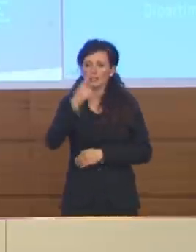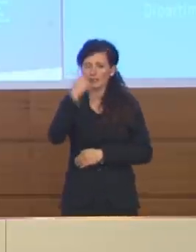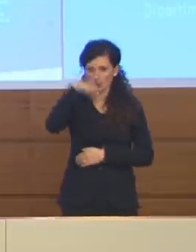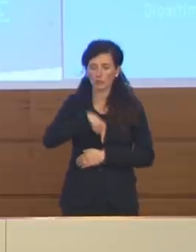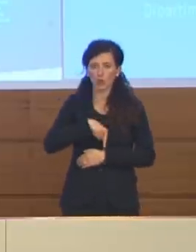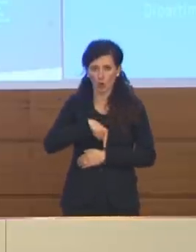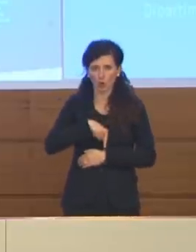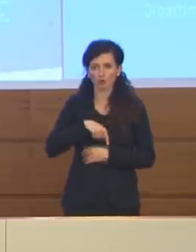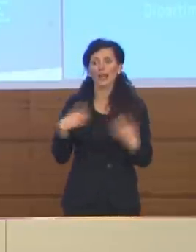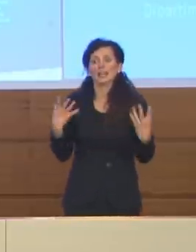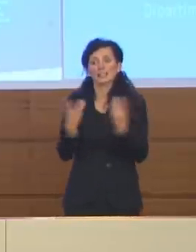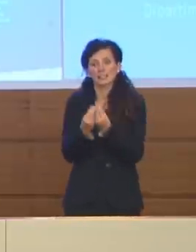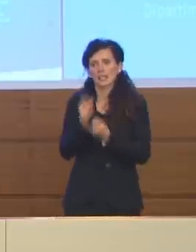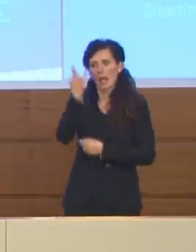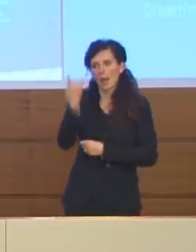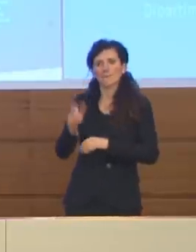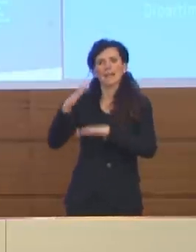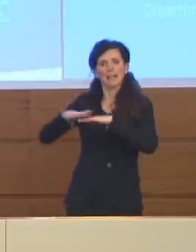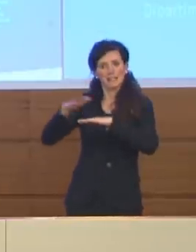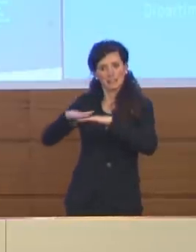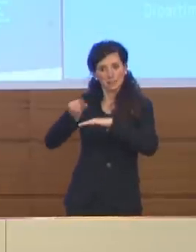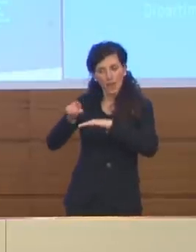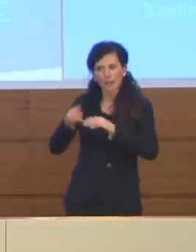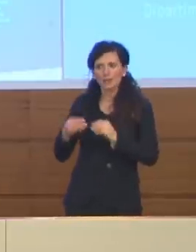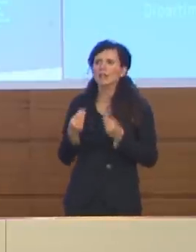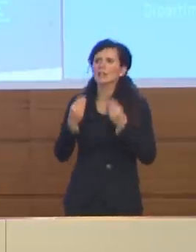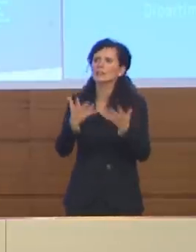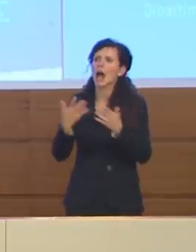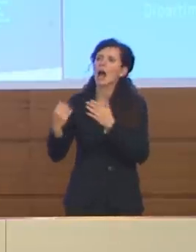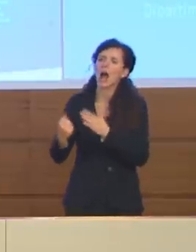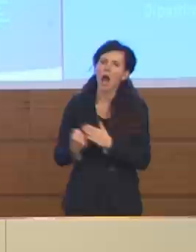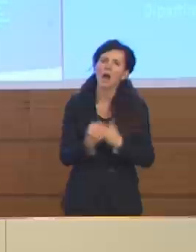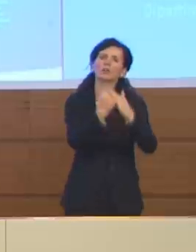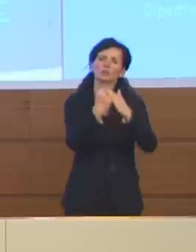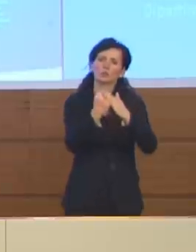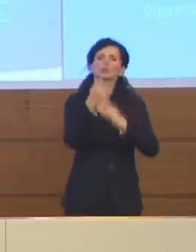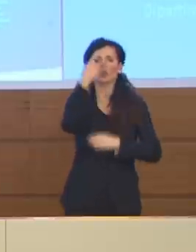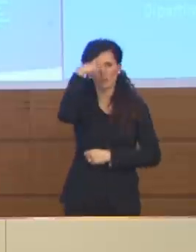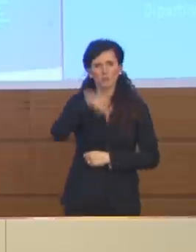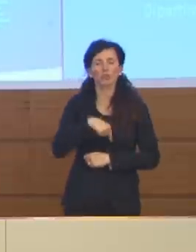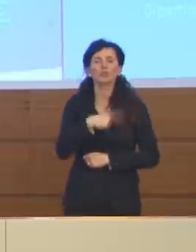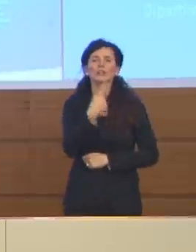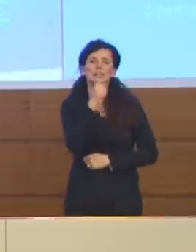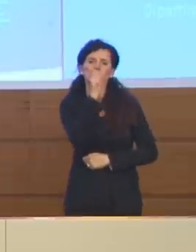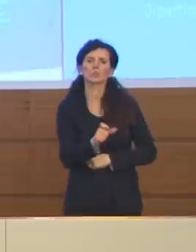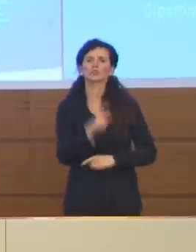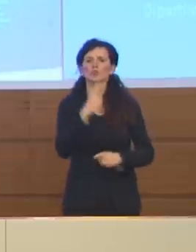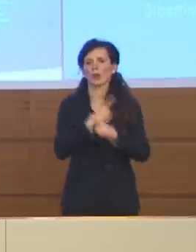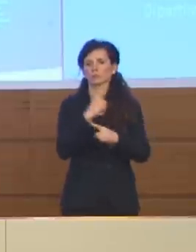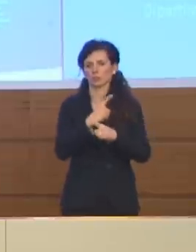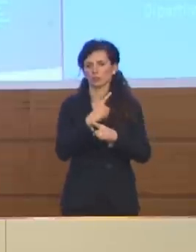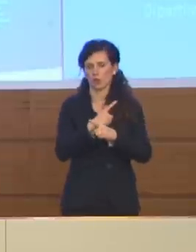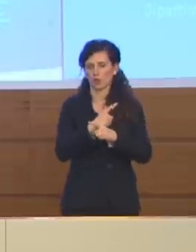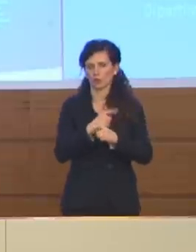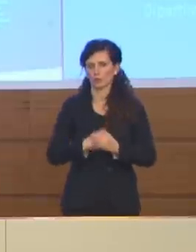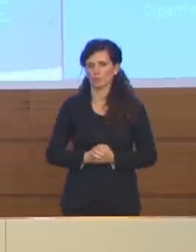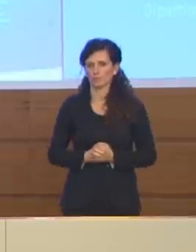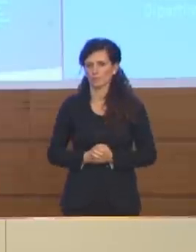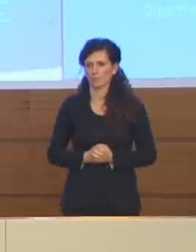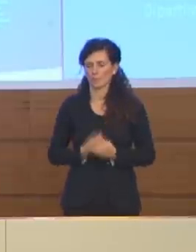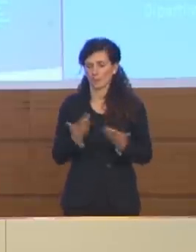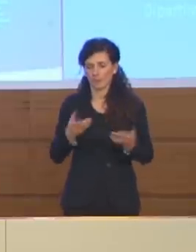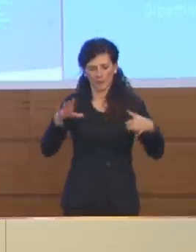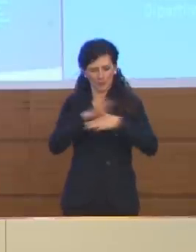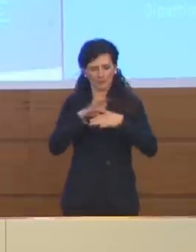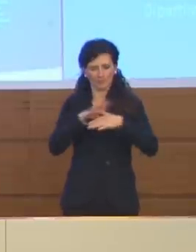per poter fornire supporto psicologico a chiunque ne ha bisogno quindi il trump sicko logico è